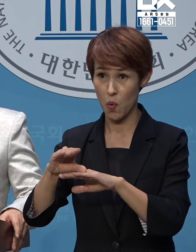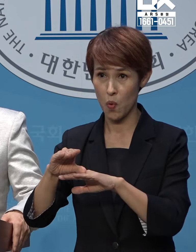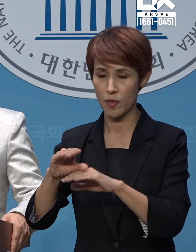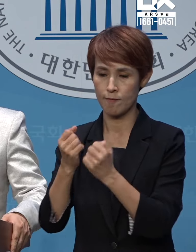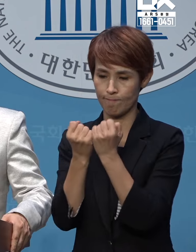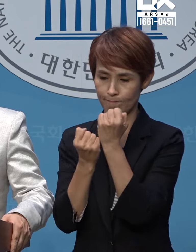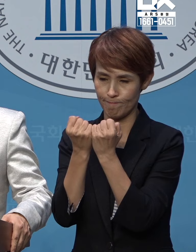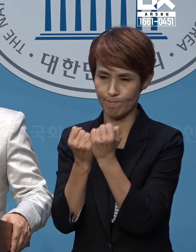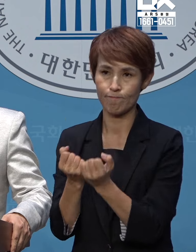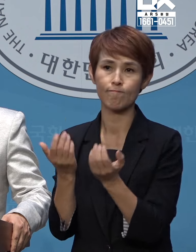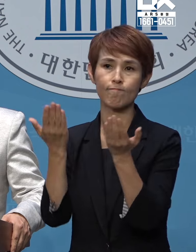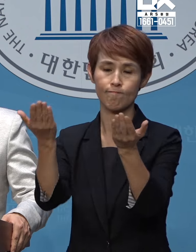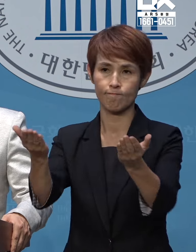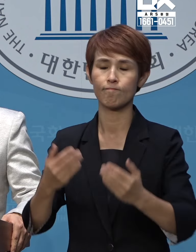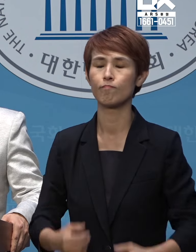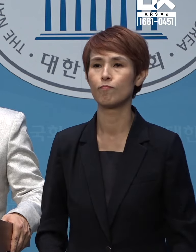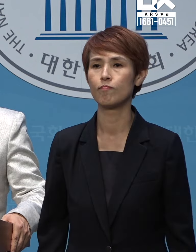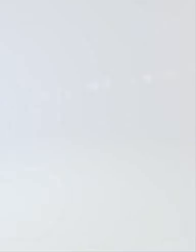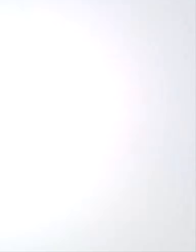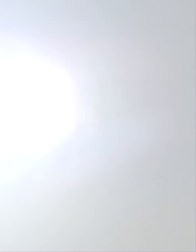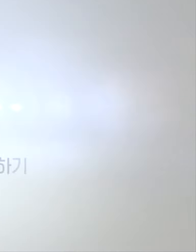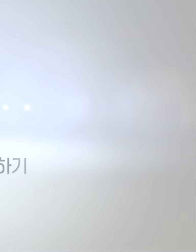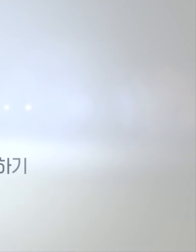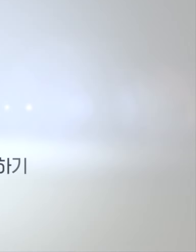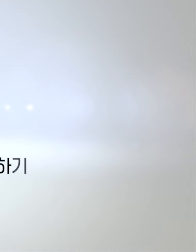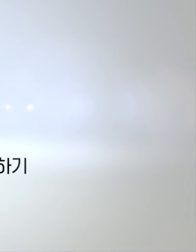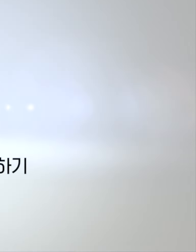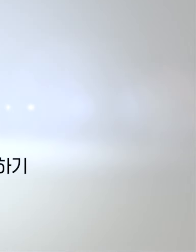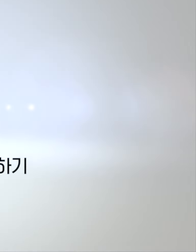소상히 밝혀 드리도록 하겠습니다